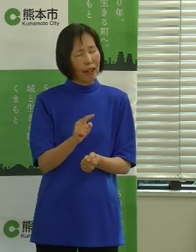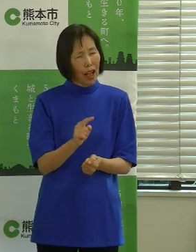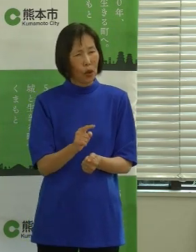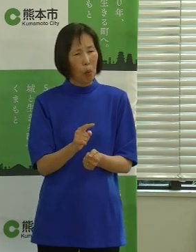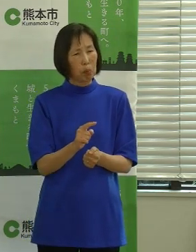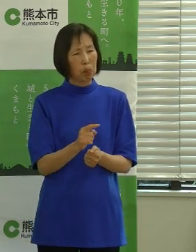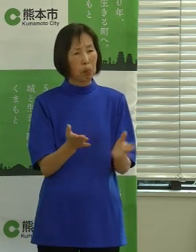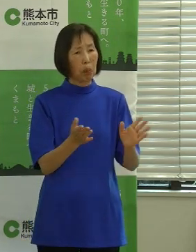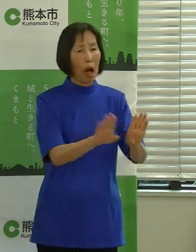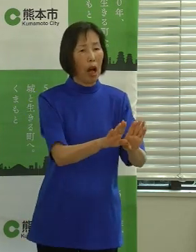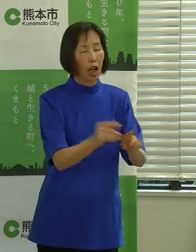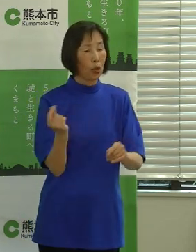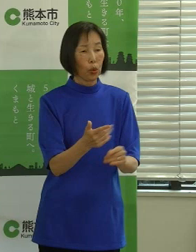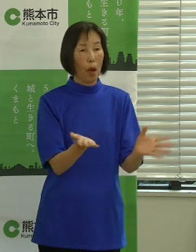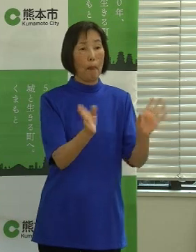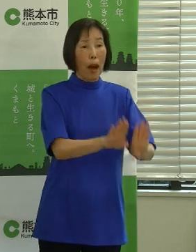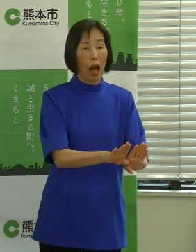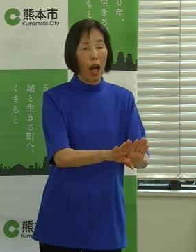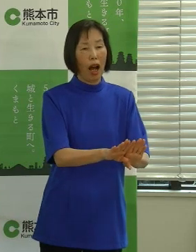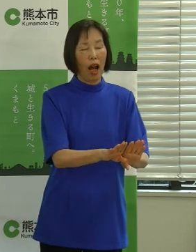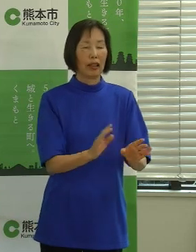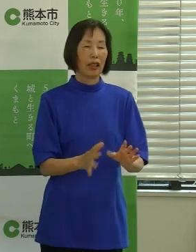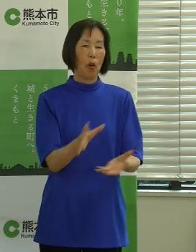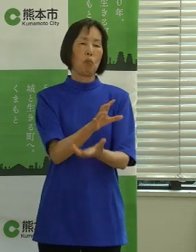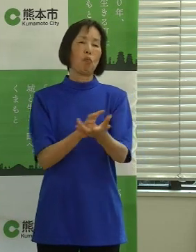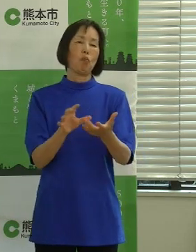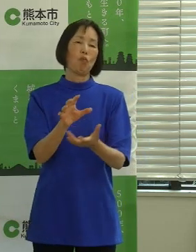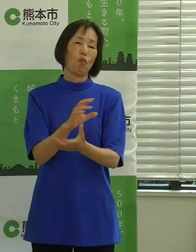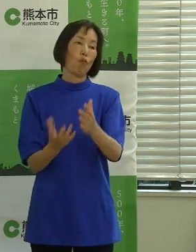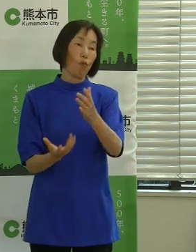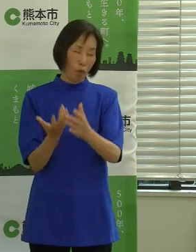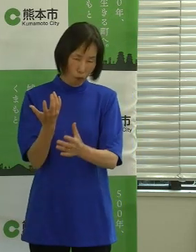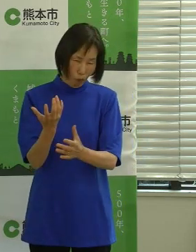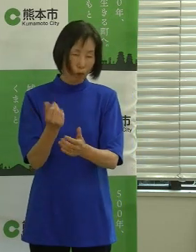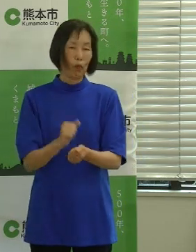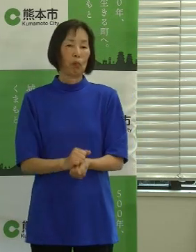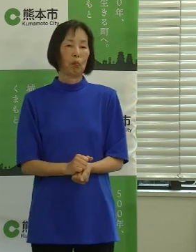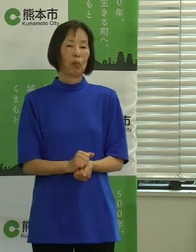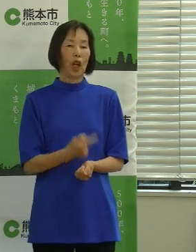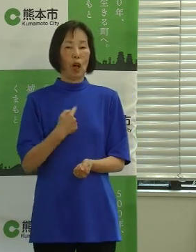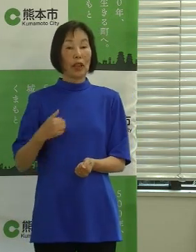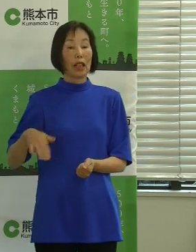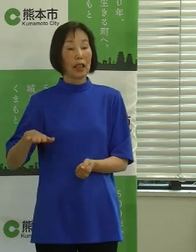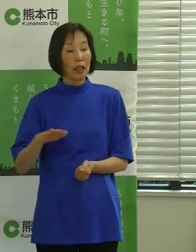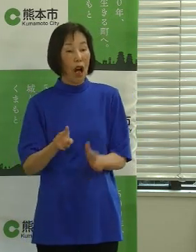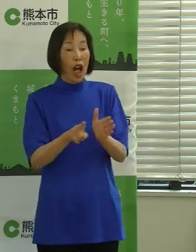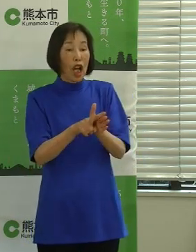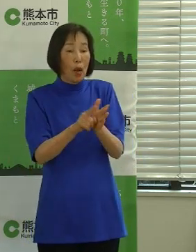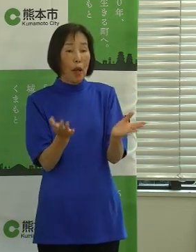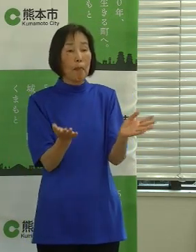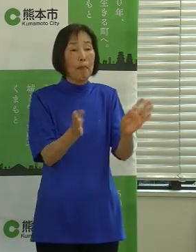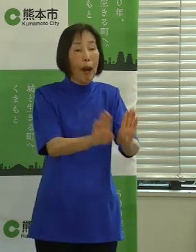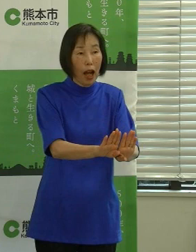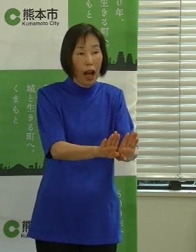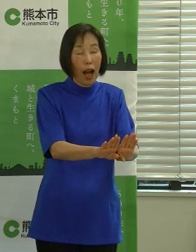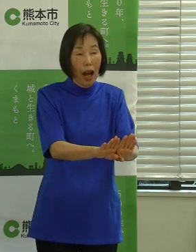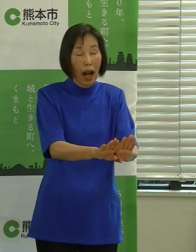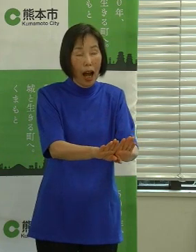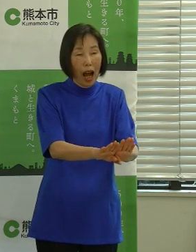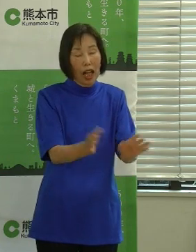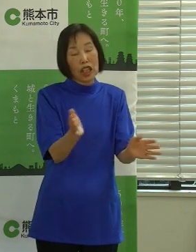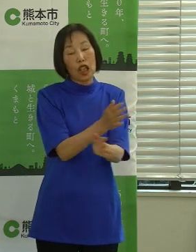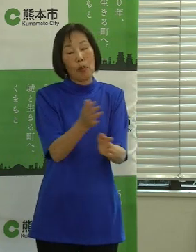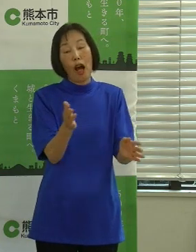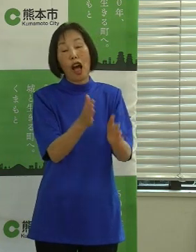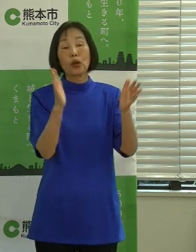市民生活に対しても混乱を生じます。で我々が閉鎖を割と早めに判断して当面の間というふうにしたの